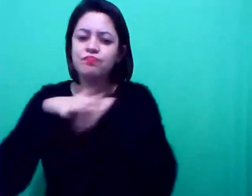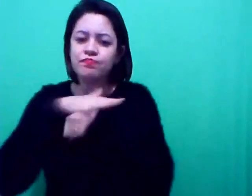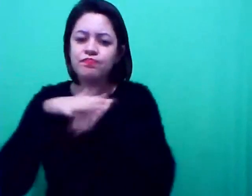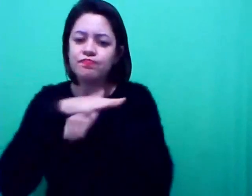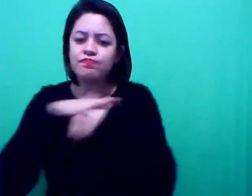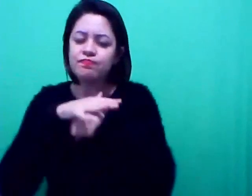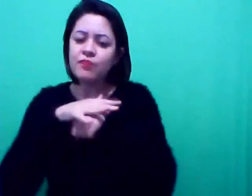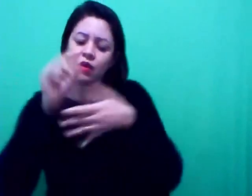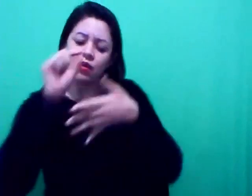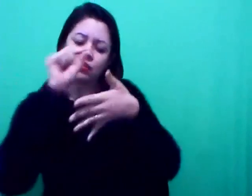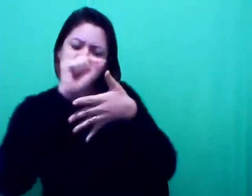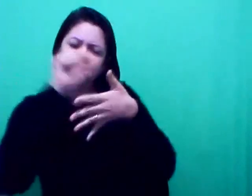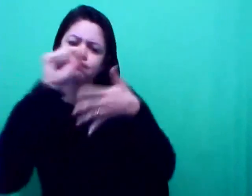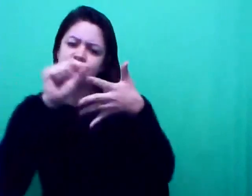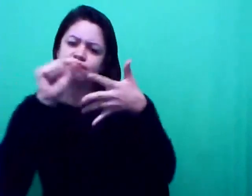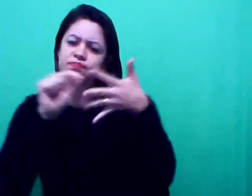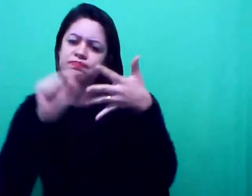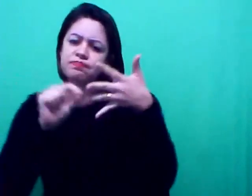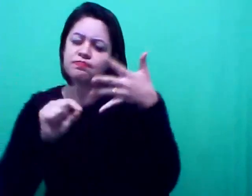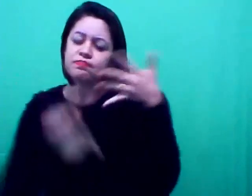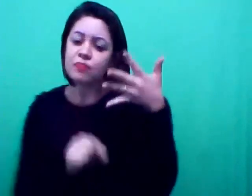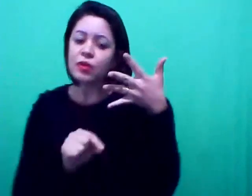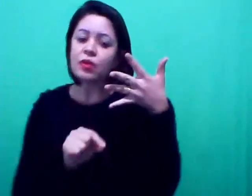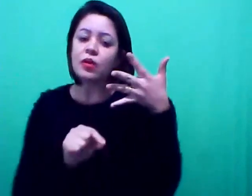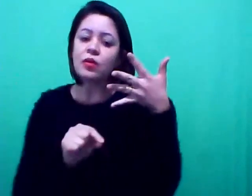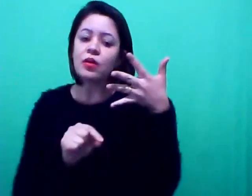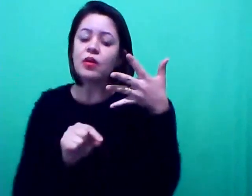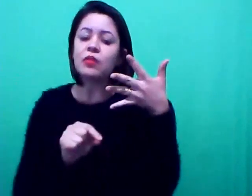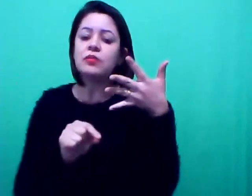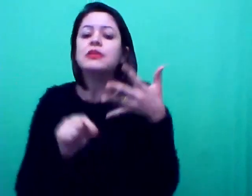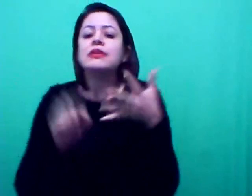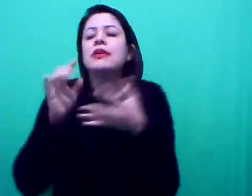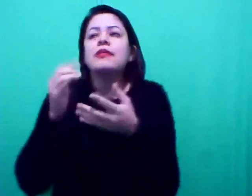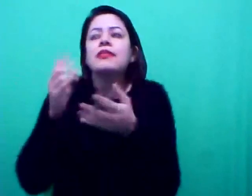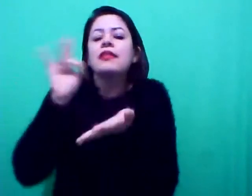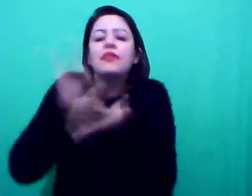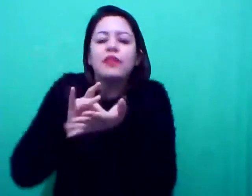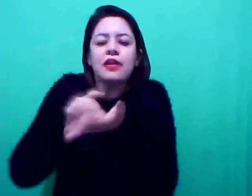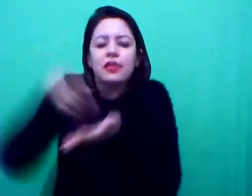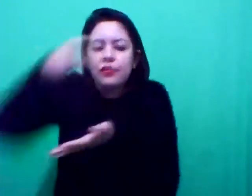Né, agora nós vamos conversar. Eu vou pontuar alguns pontos aqui.